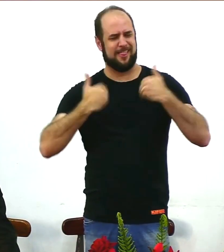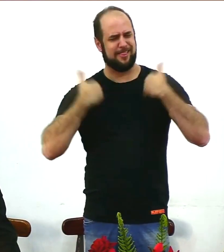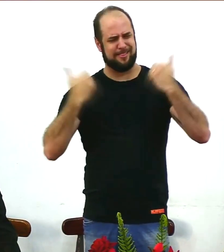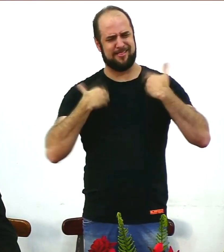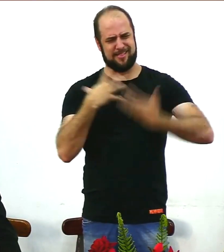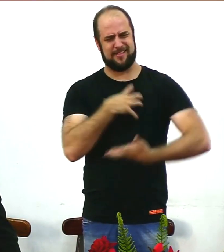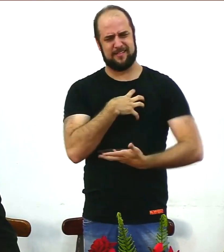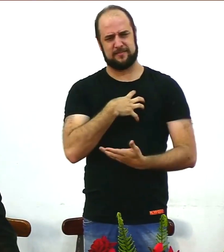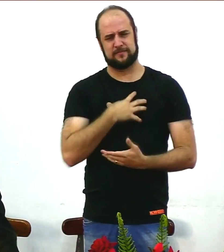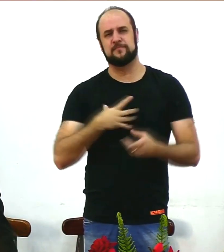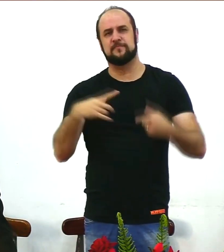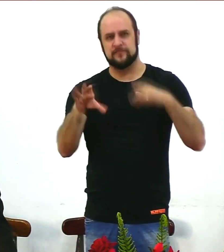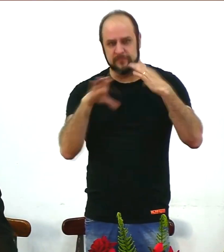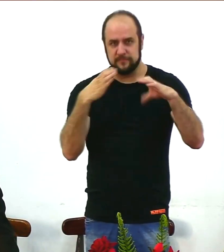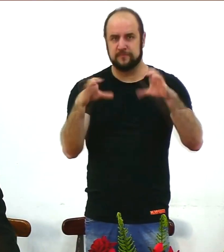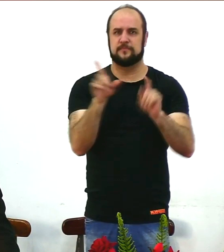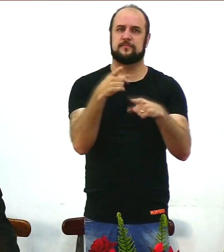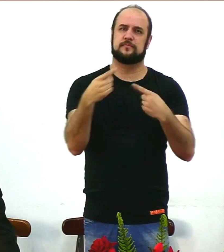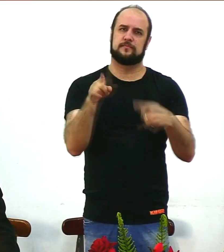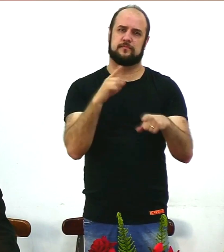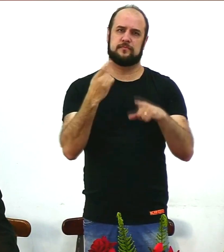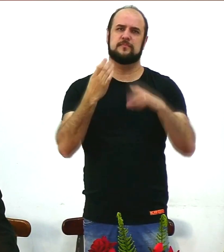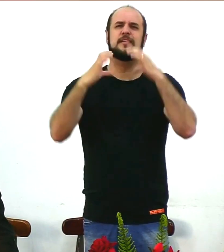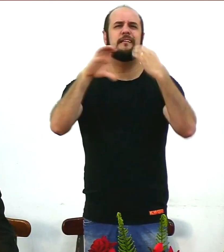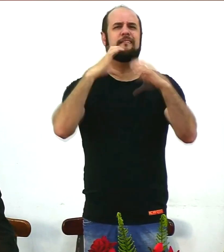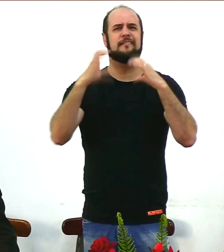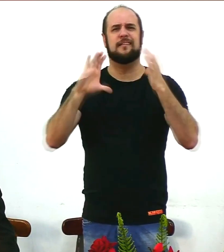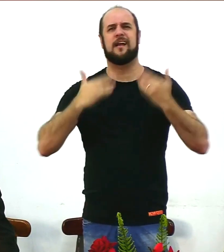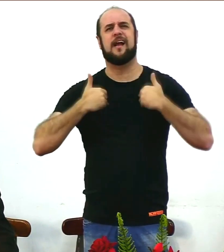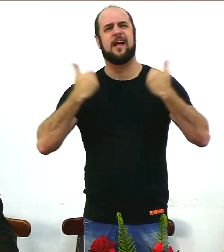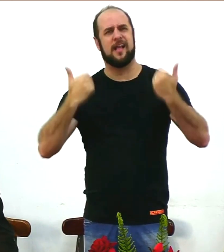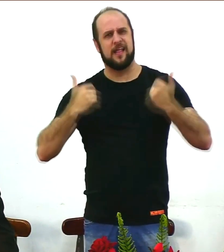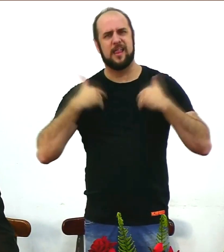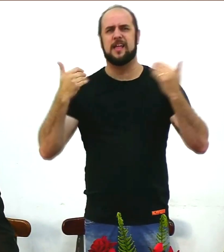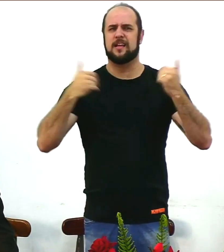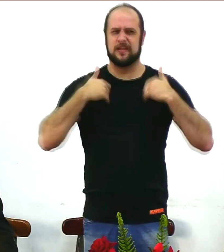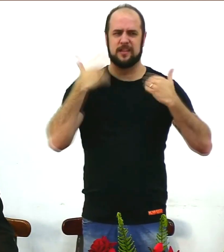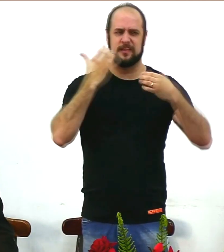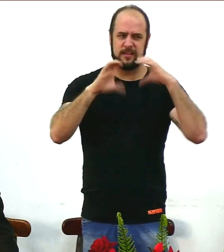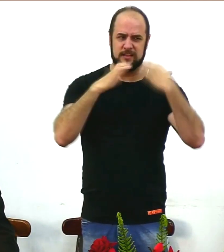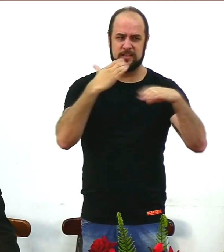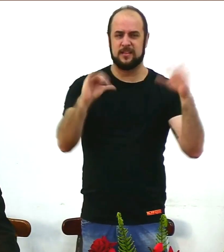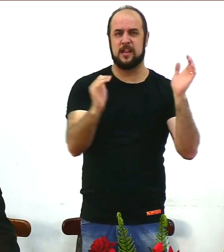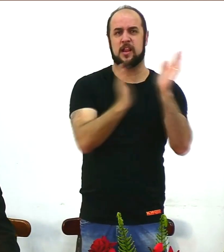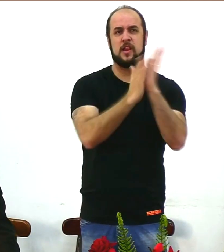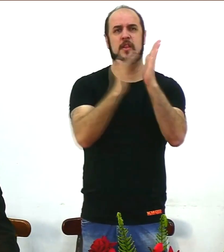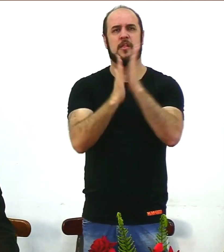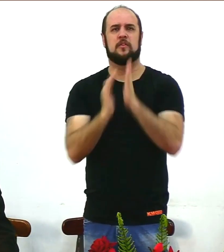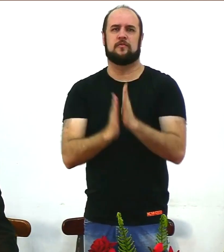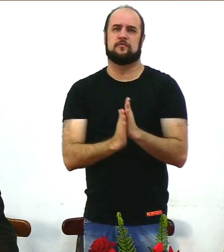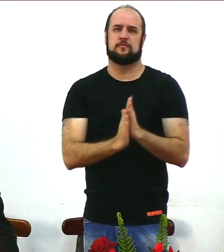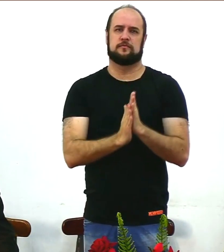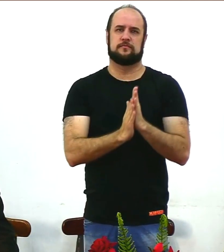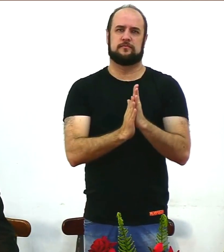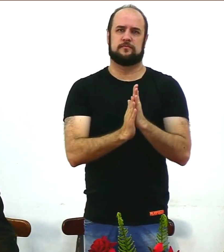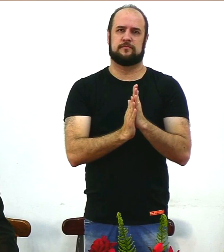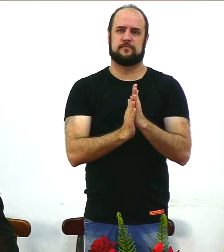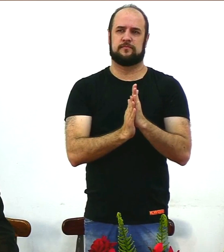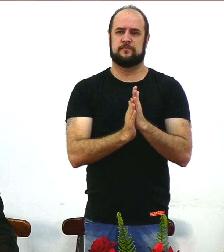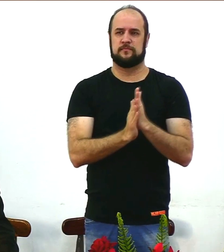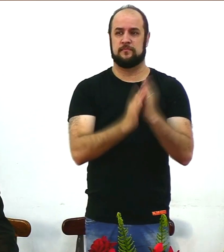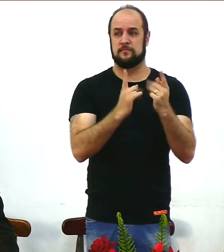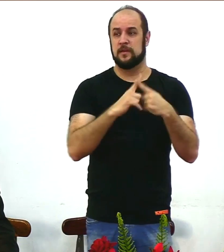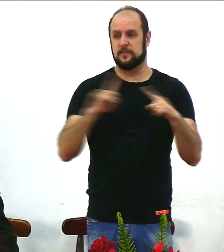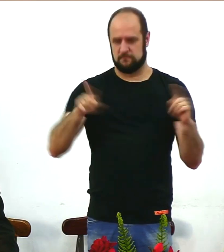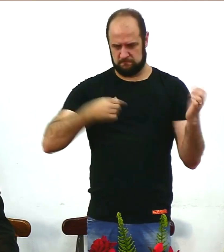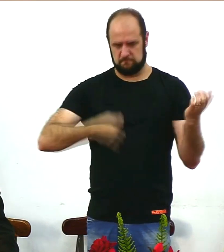de Jerusalém. Por isso, quando o reverendo Gilberto leu na liturgia do nosso culto, quando o Senhor